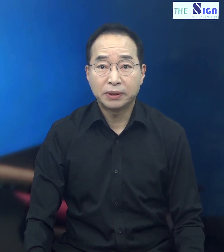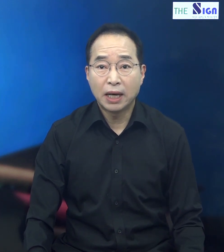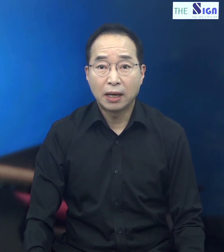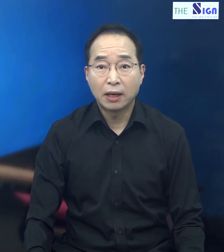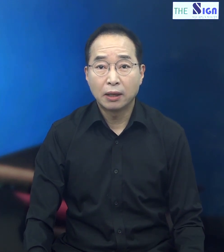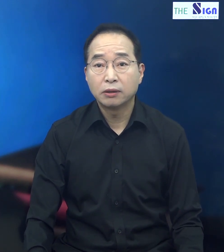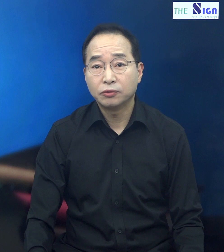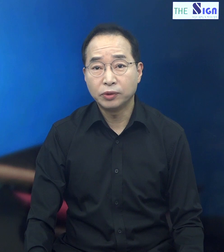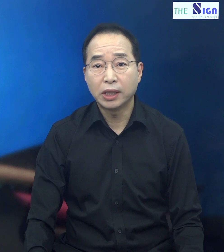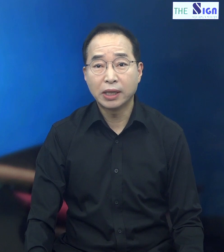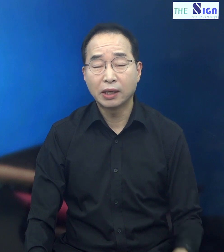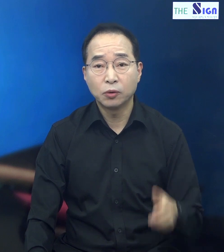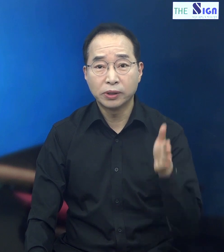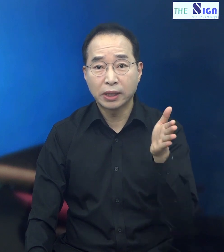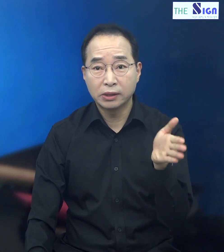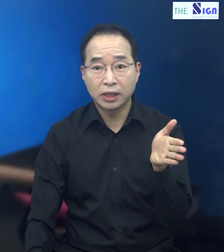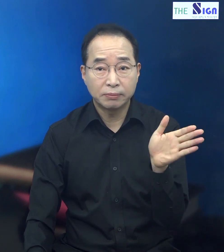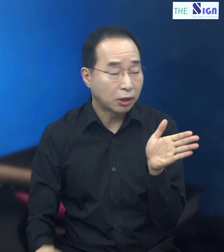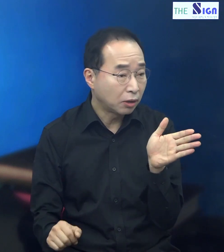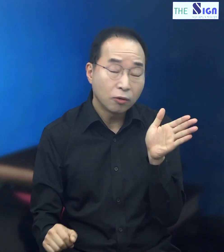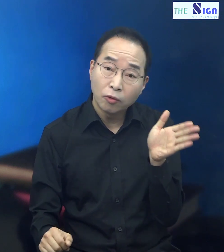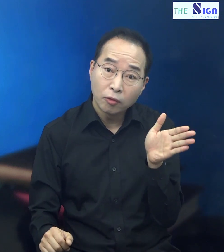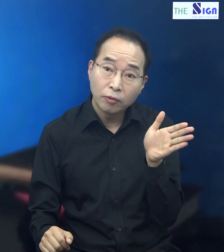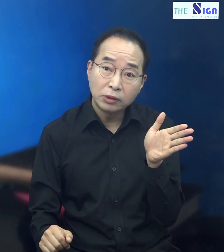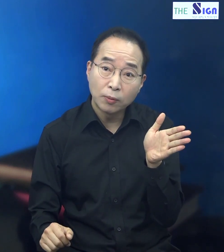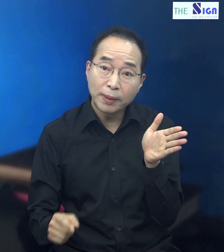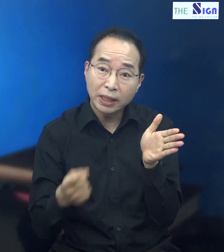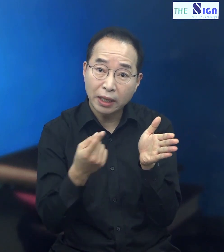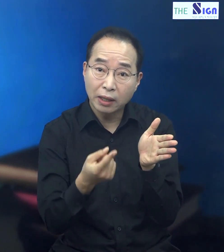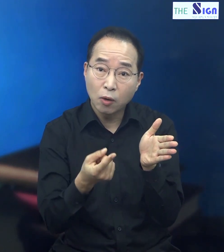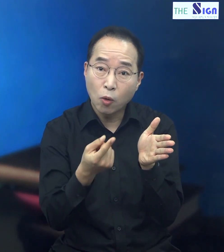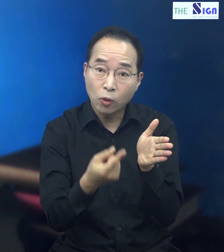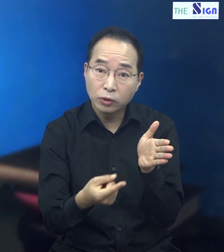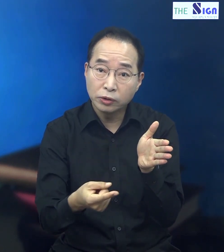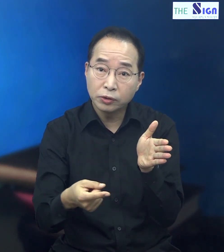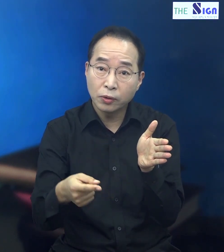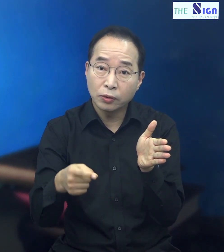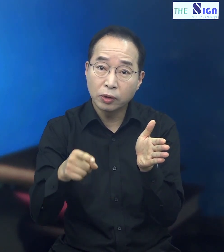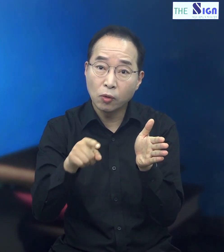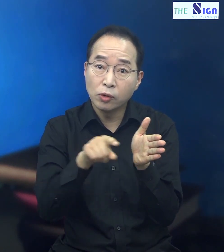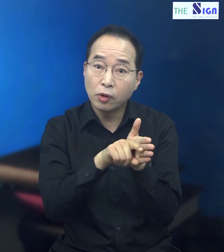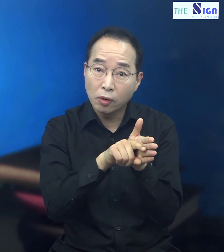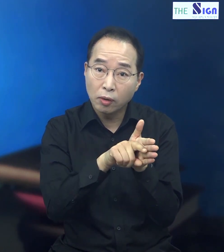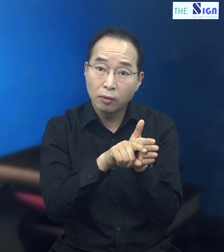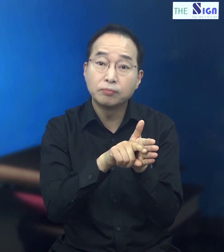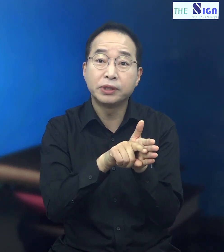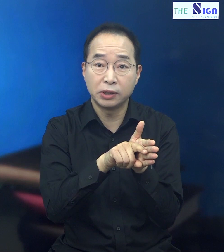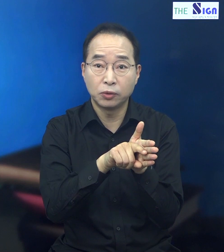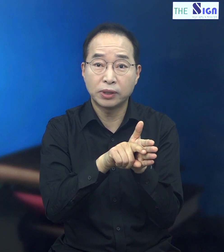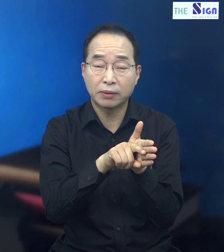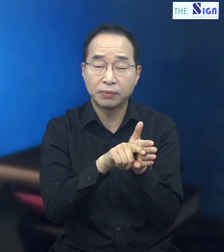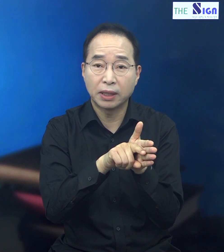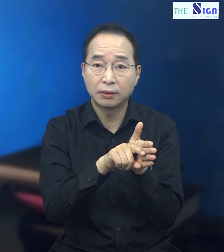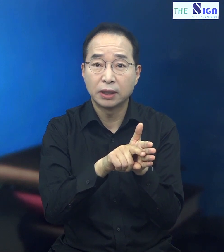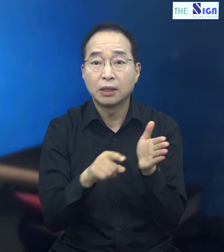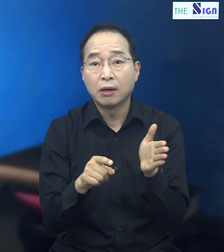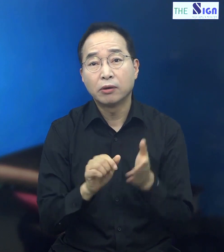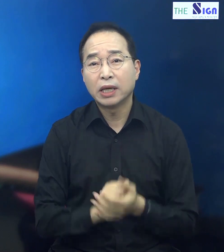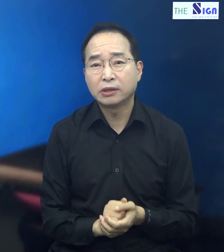위하다입니다. 위하다는 동작은 이렇게 합니다. 왼손바닥에 오른손을 올려 붙이는 동작입니다.